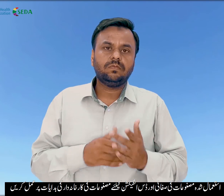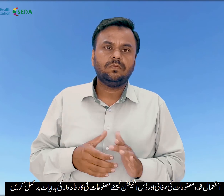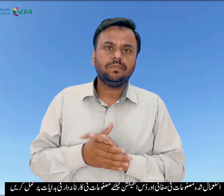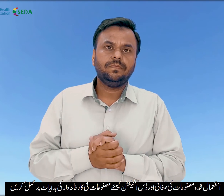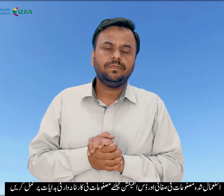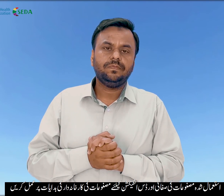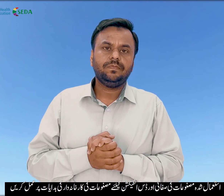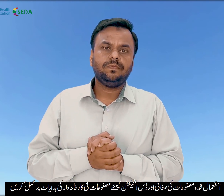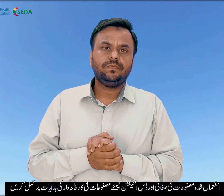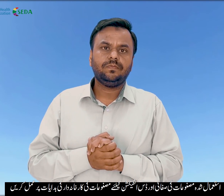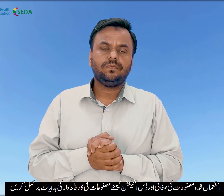پر عمل کریں۔